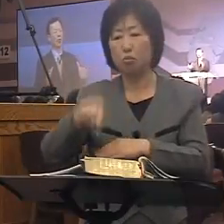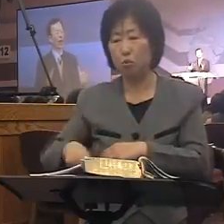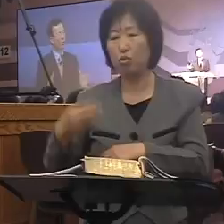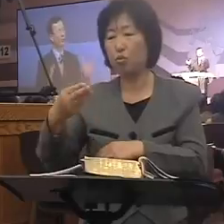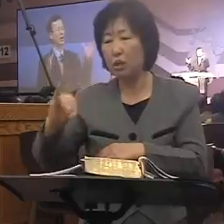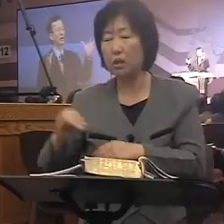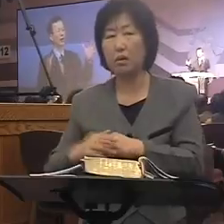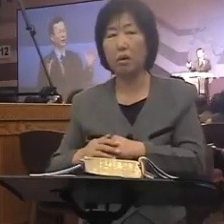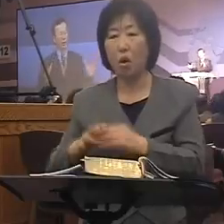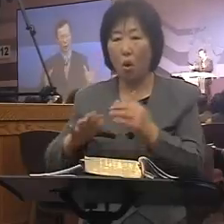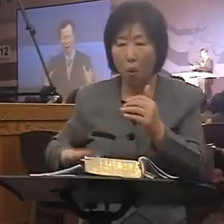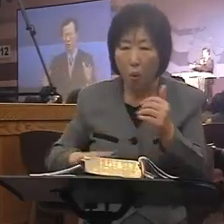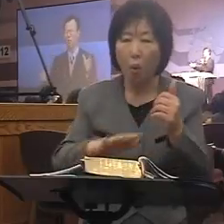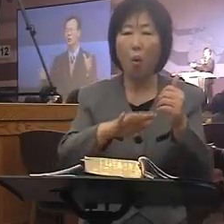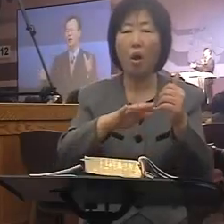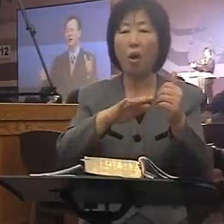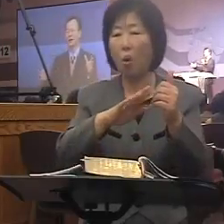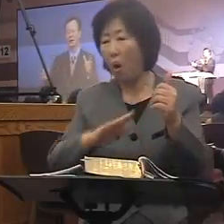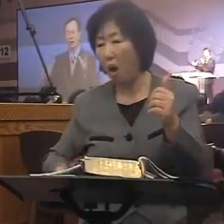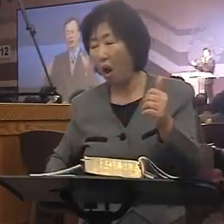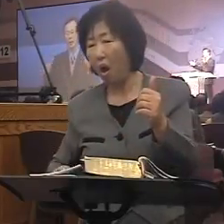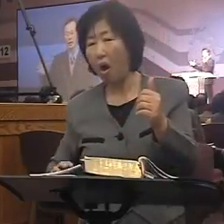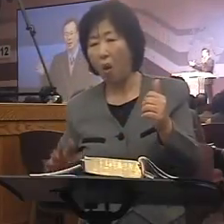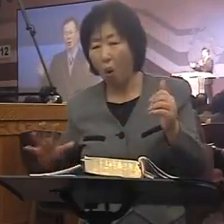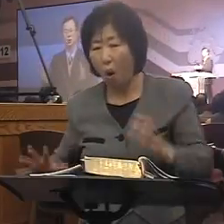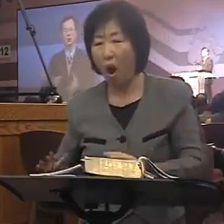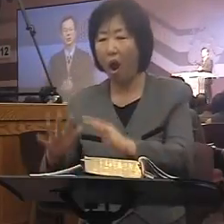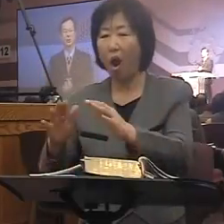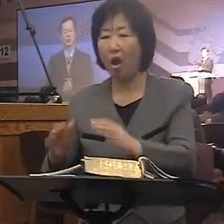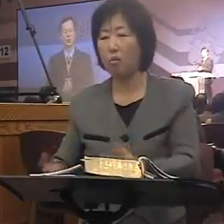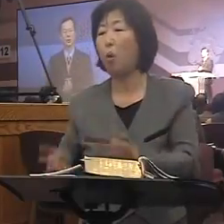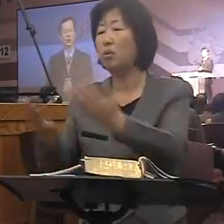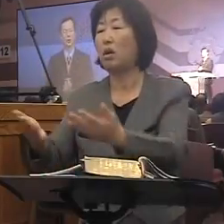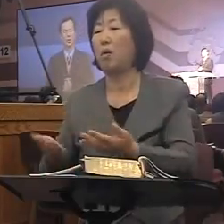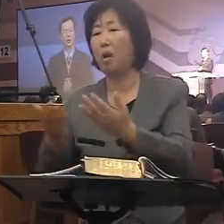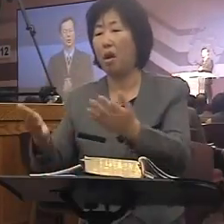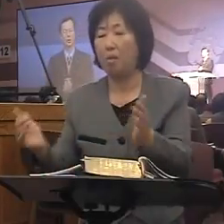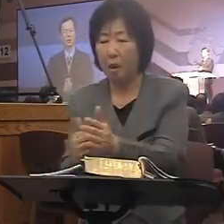갔다, 와르르 예배드렸다, 와르르 봉사했다, 이렇게 끝날 수가 있어요.